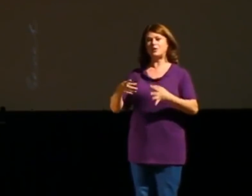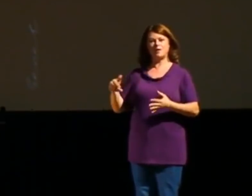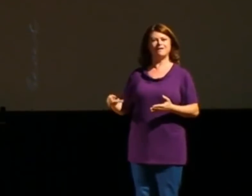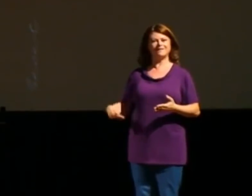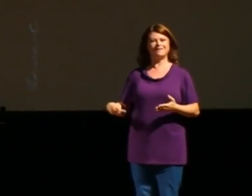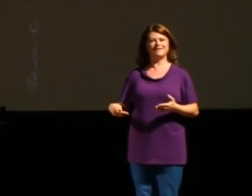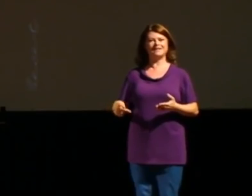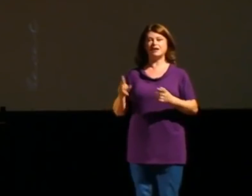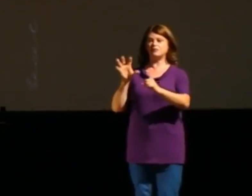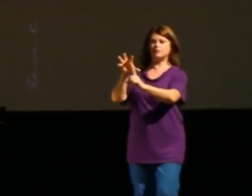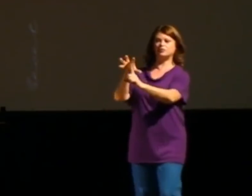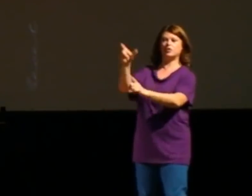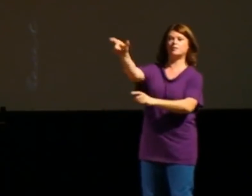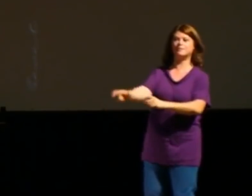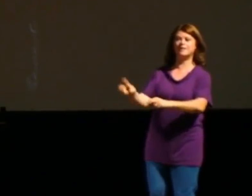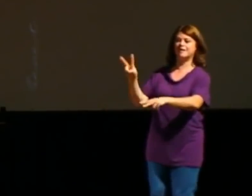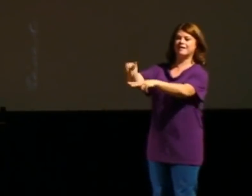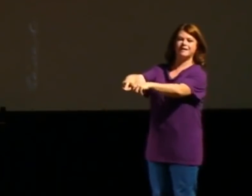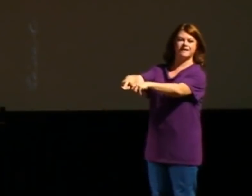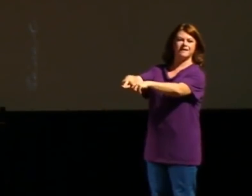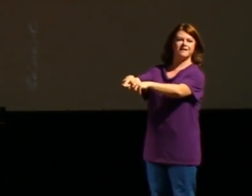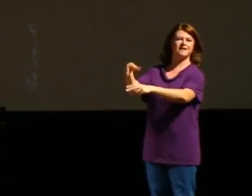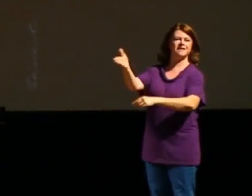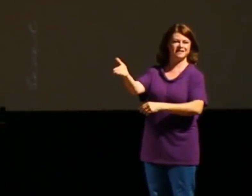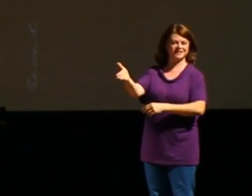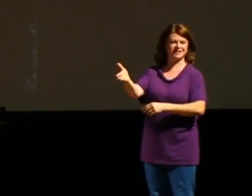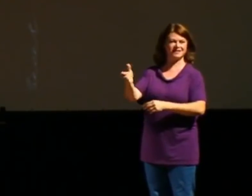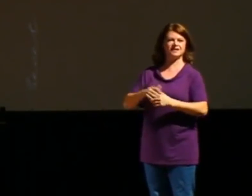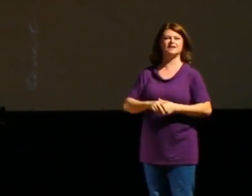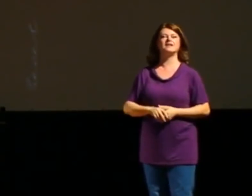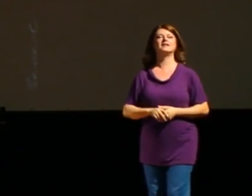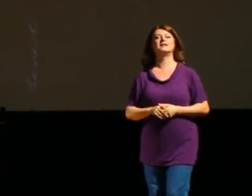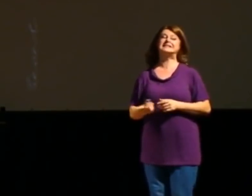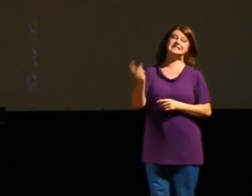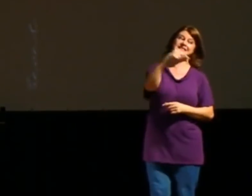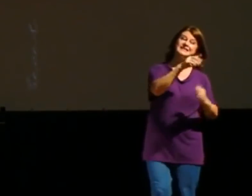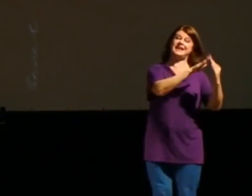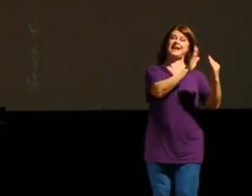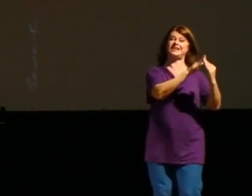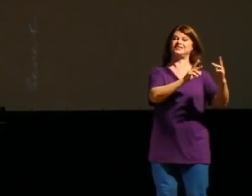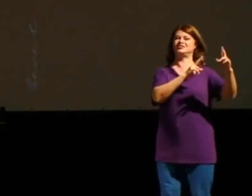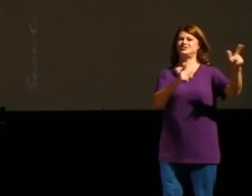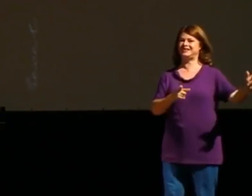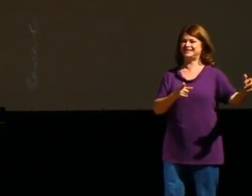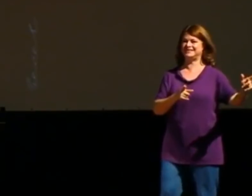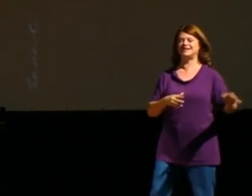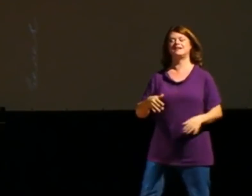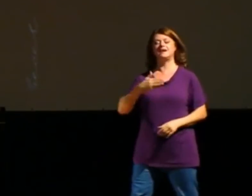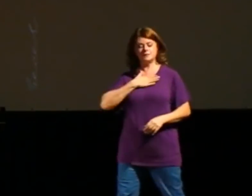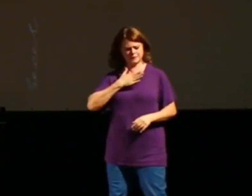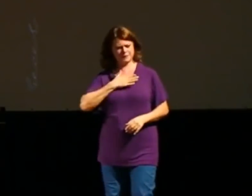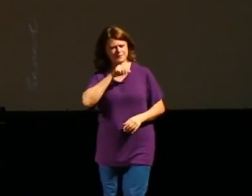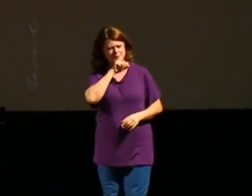na casa do Renan, o Renan é um menino, é um filhinho. Mamãe, minha mãe me chama até hoje de Juninho. Mamãe, eu tenho 51